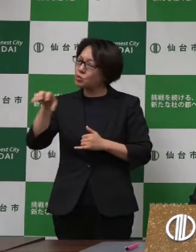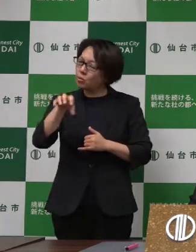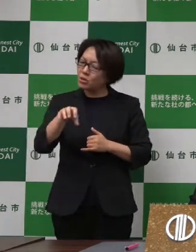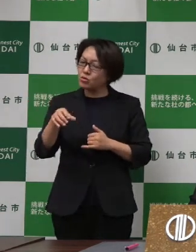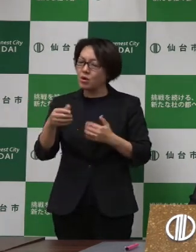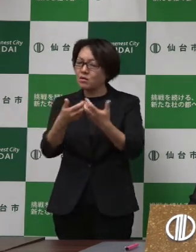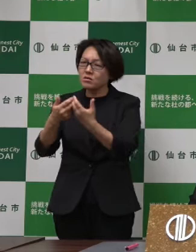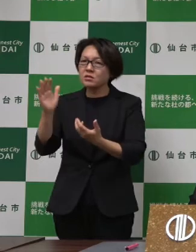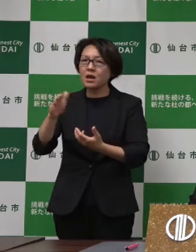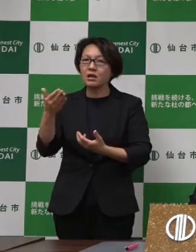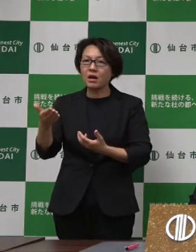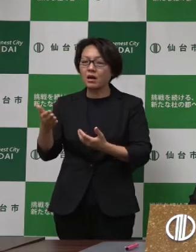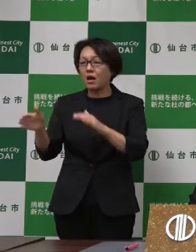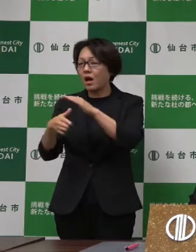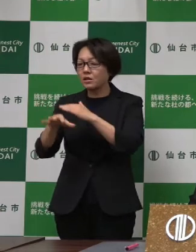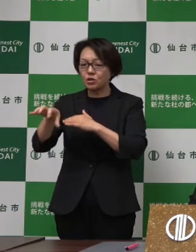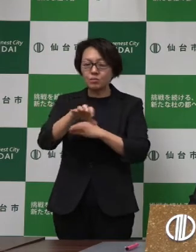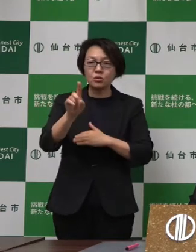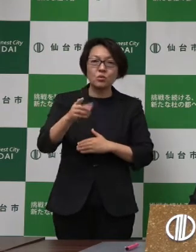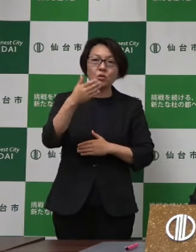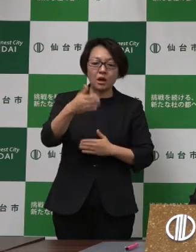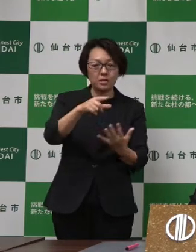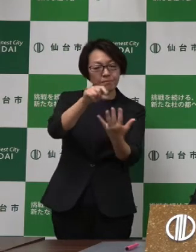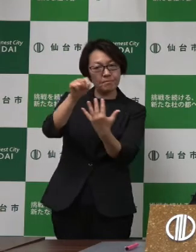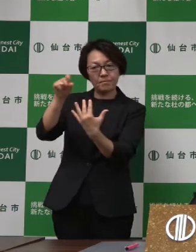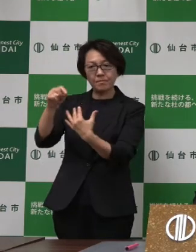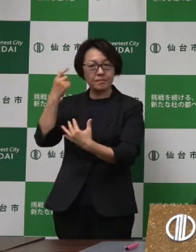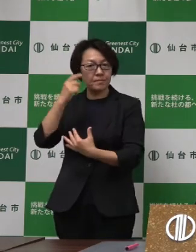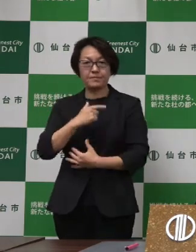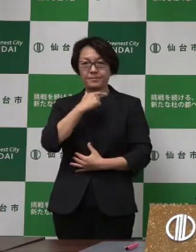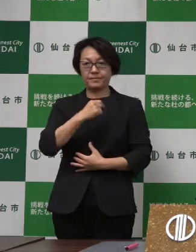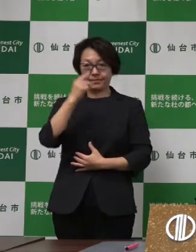た上でですね、ご判断をとして選択をいただければというふうに思います。